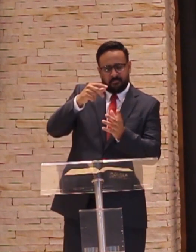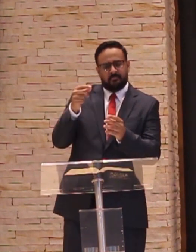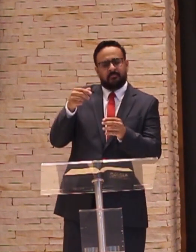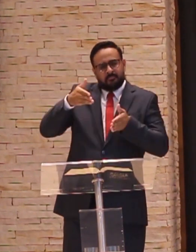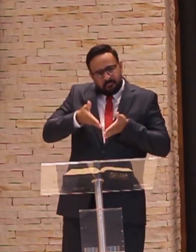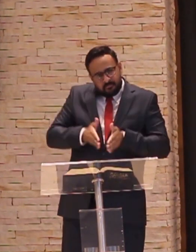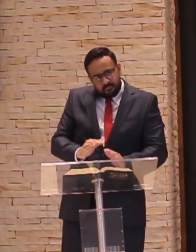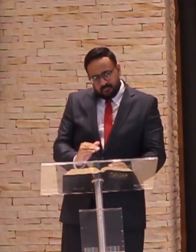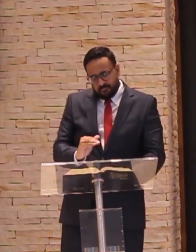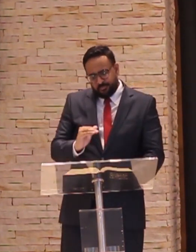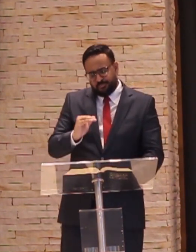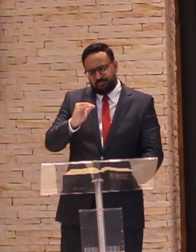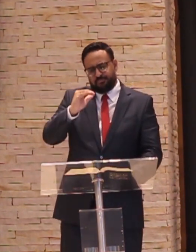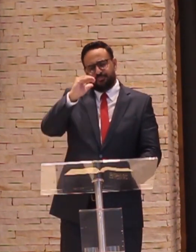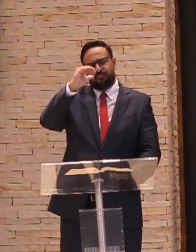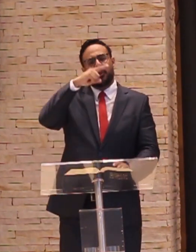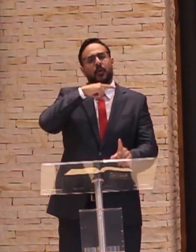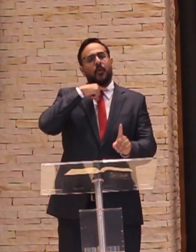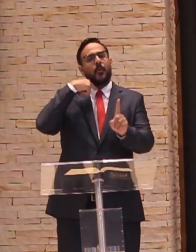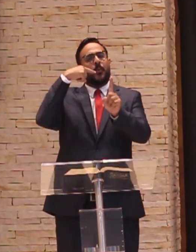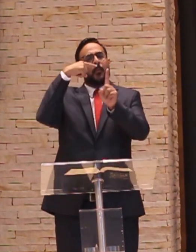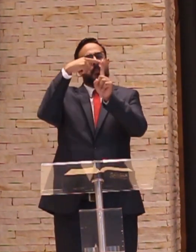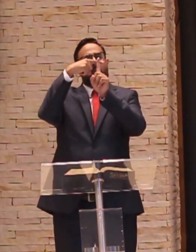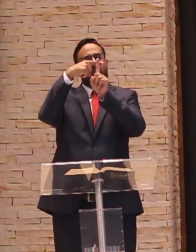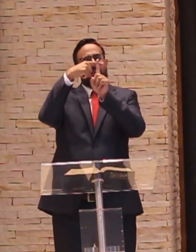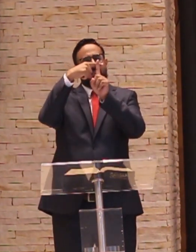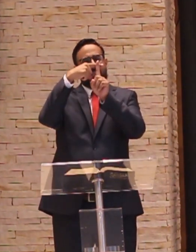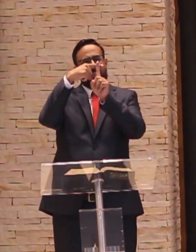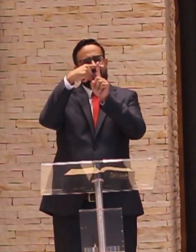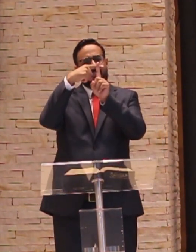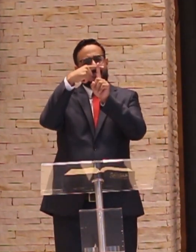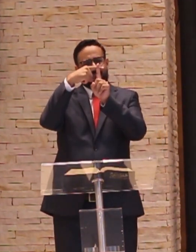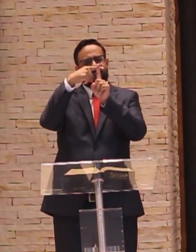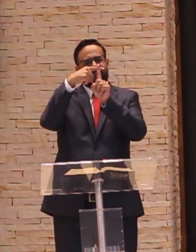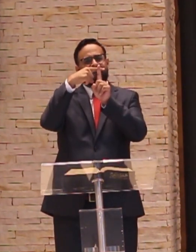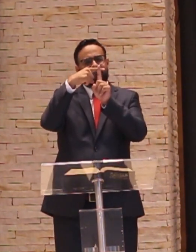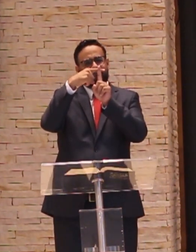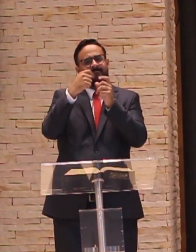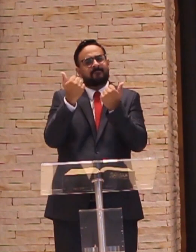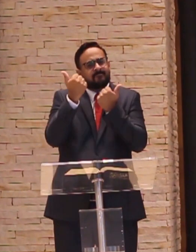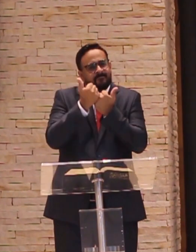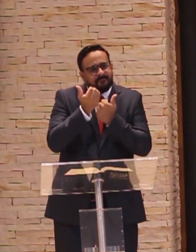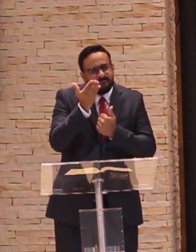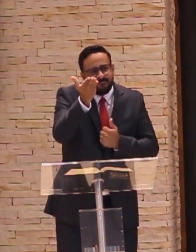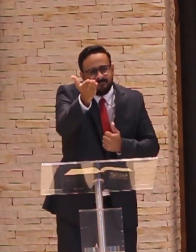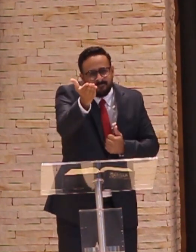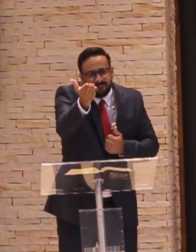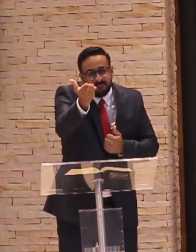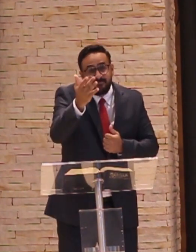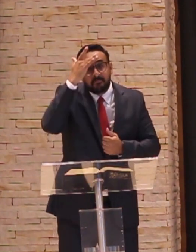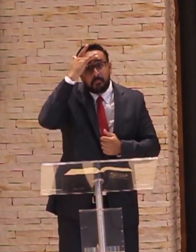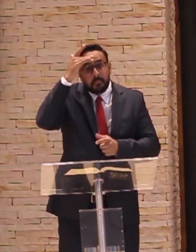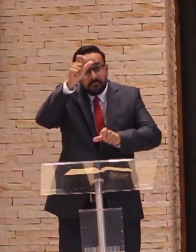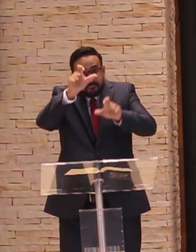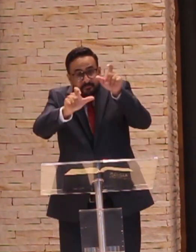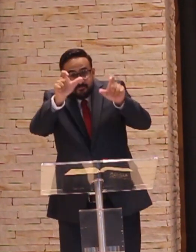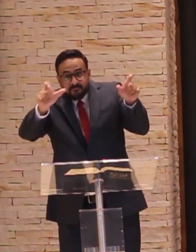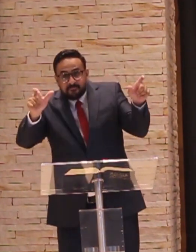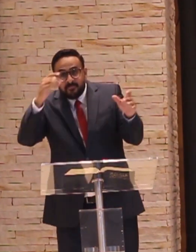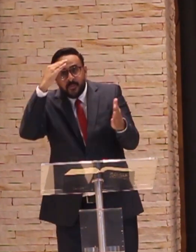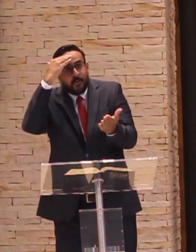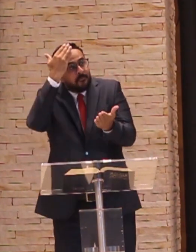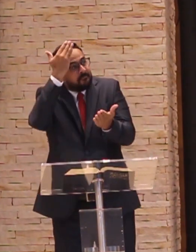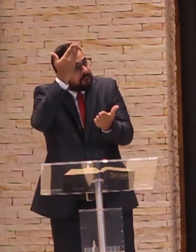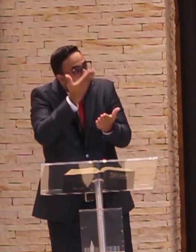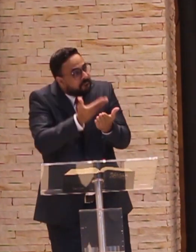crê. Jesus veio ao mundo, nasceu, cresceu, morreu na cruz, morreu no